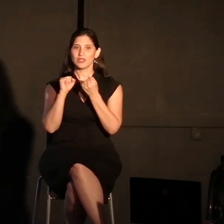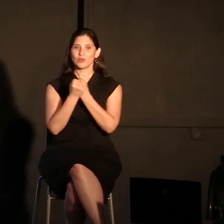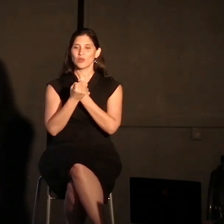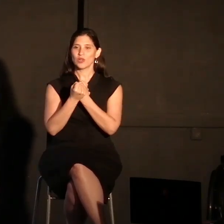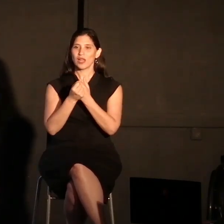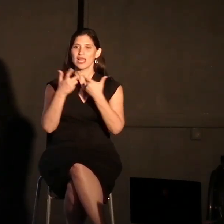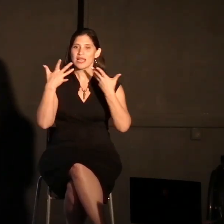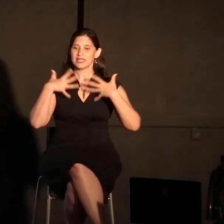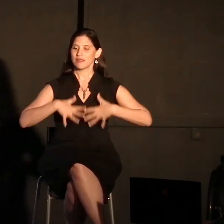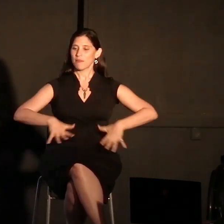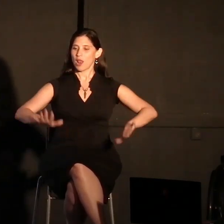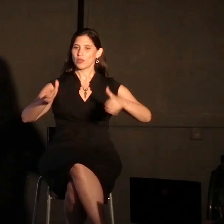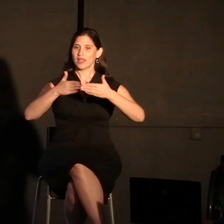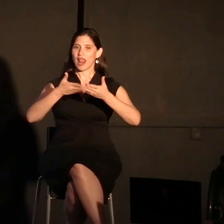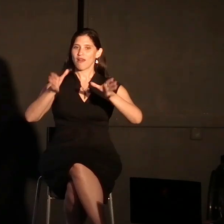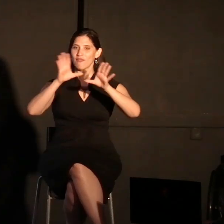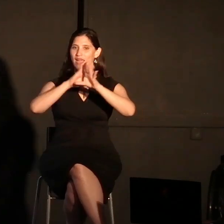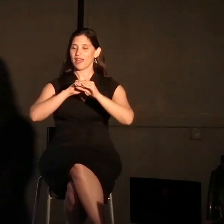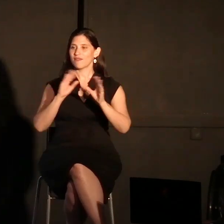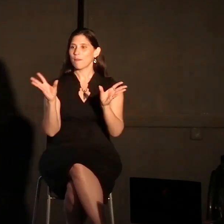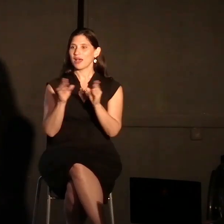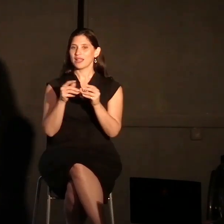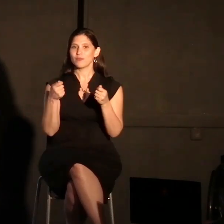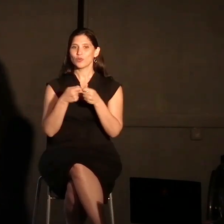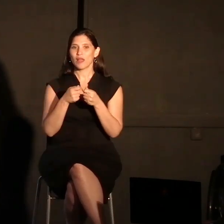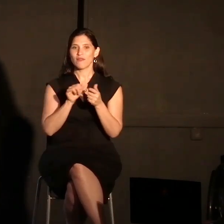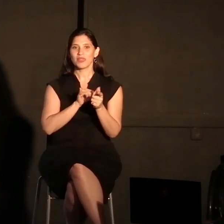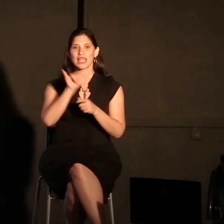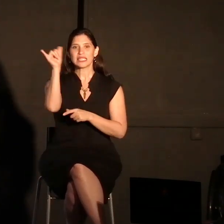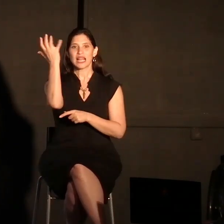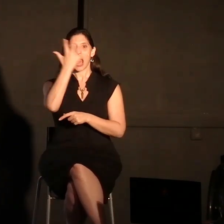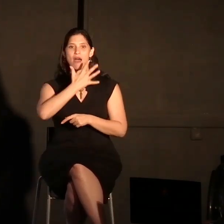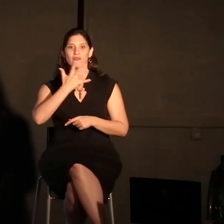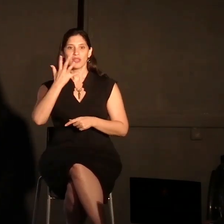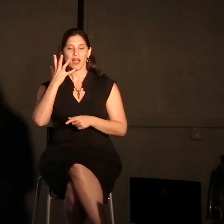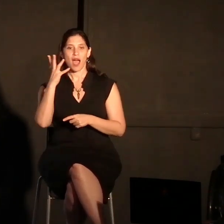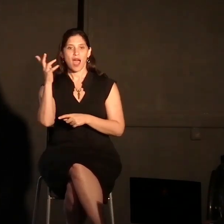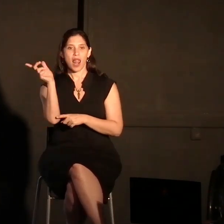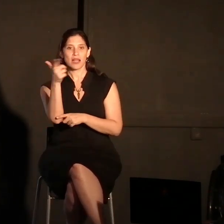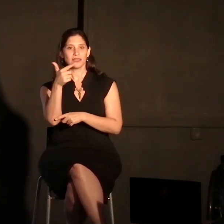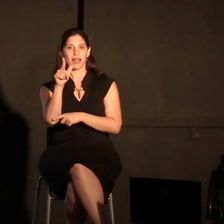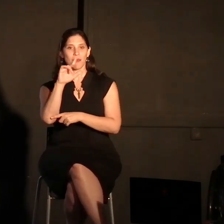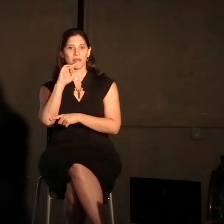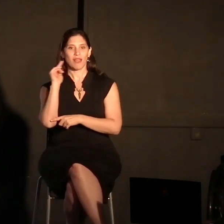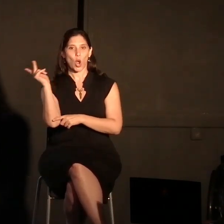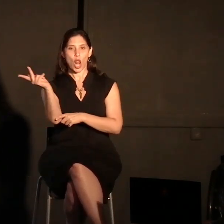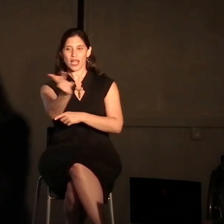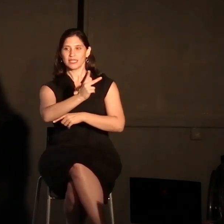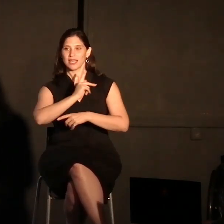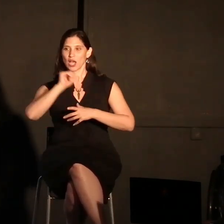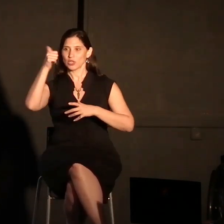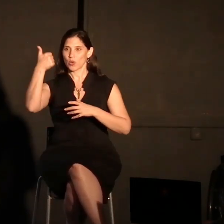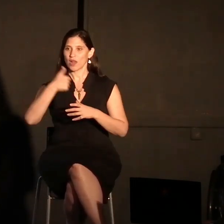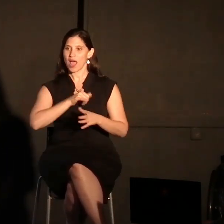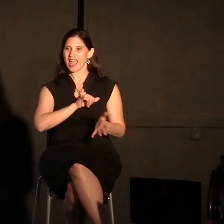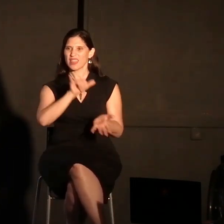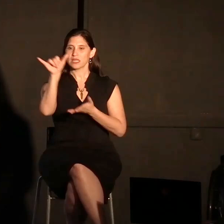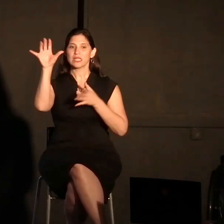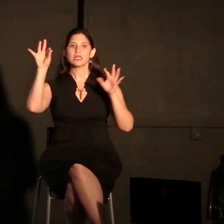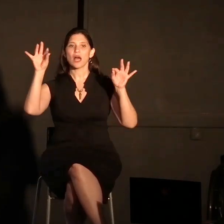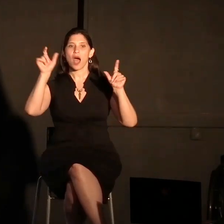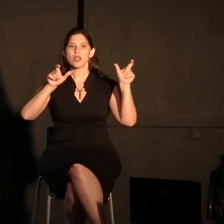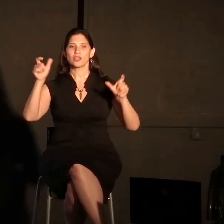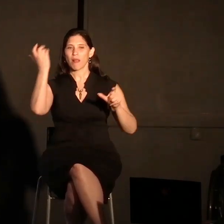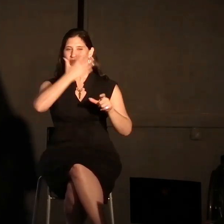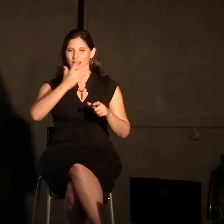כלה וערב יחד עם שותף טסתי לאפריקה לצלם את הקולקציה הראשונה שלי הטסתי לאפריקה 10ה אנשים